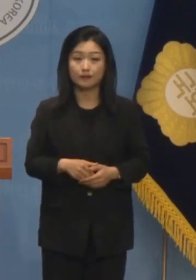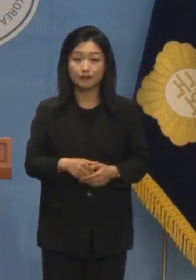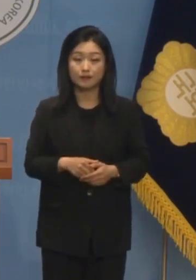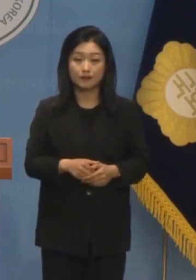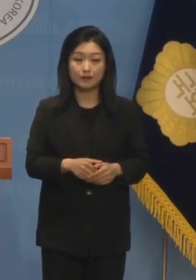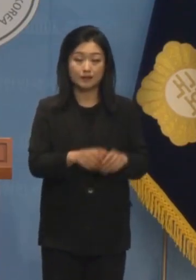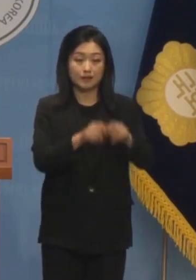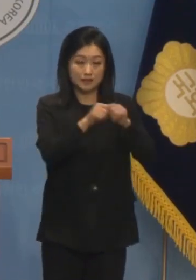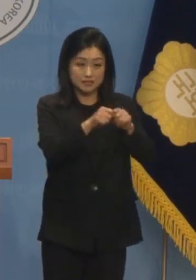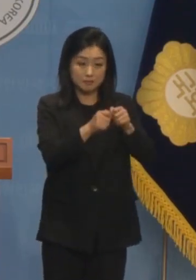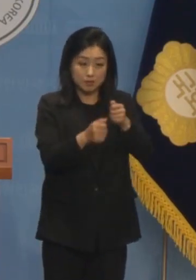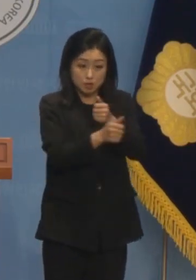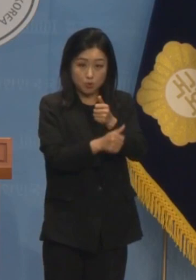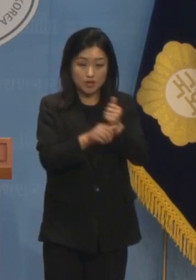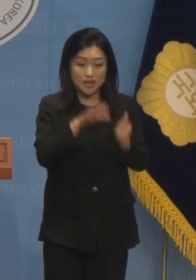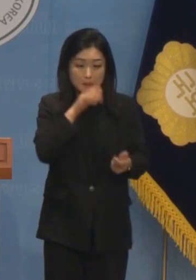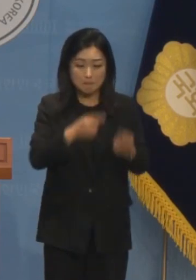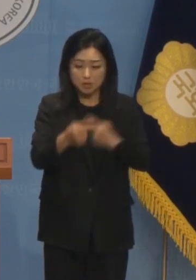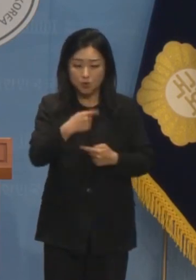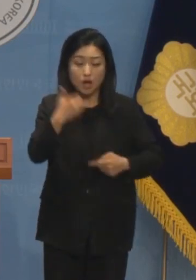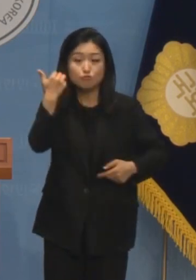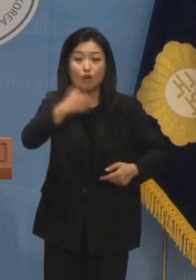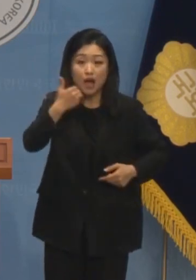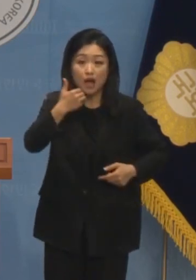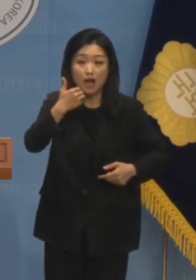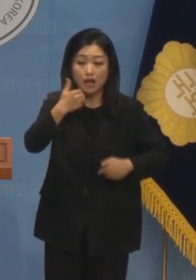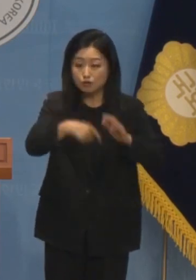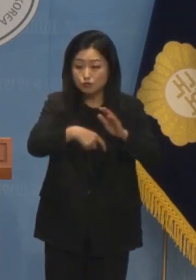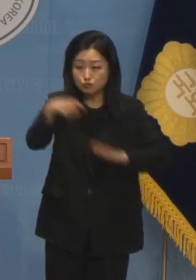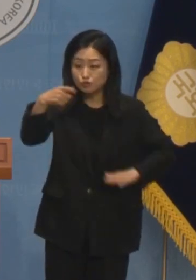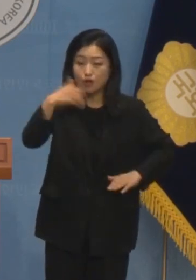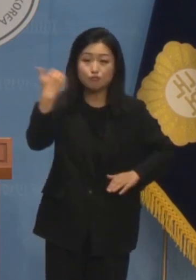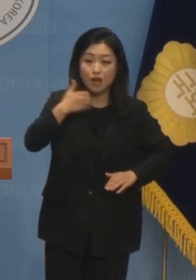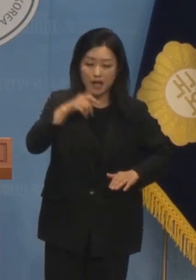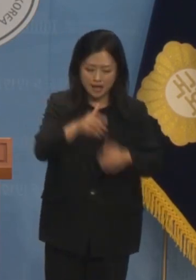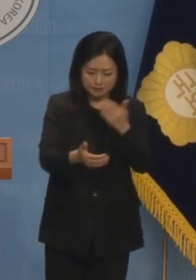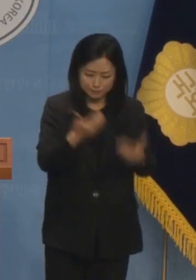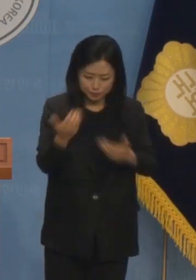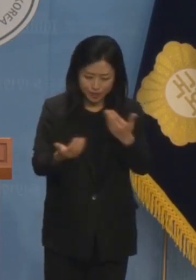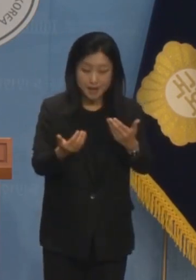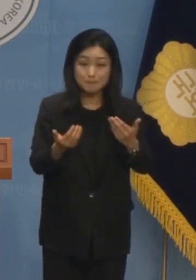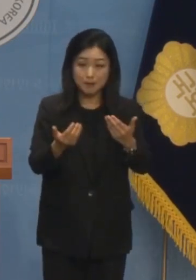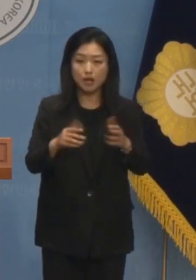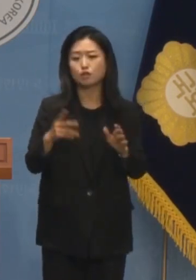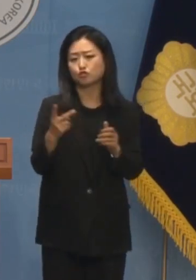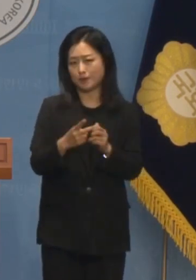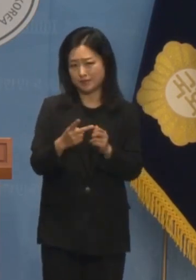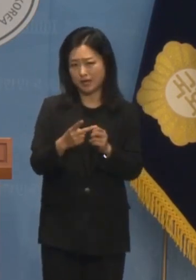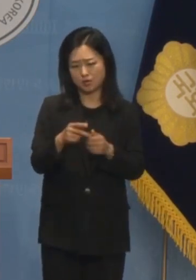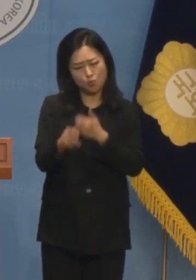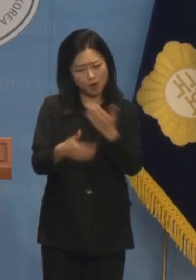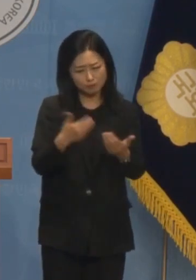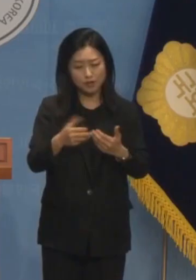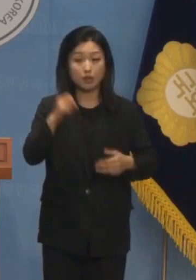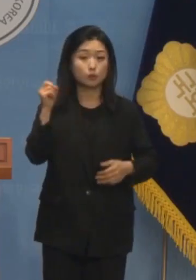방심위 민원인들의 개인정보 유출을 이유로 지난 1월 압수수색을 한 데 이어서 두 번째